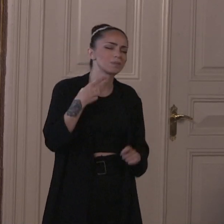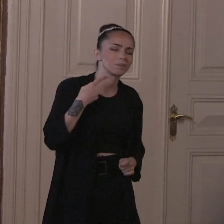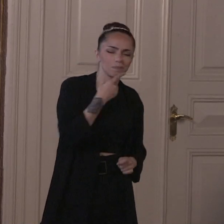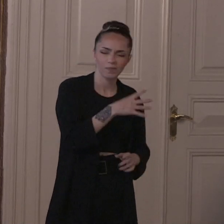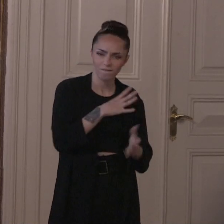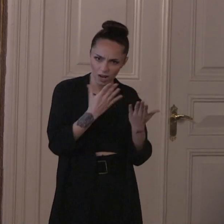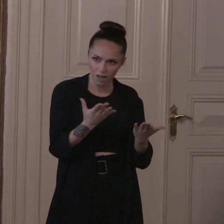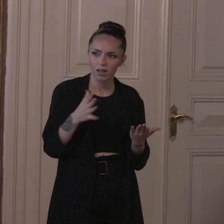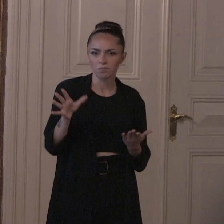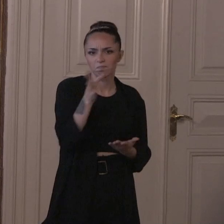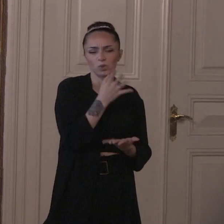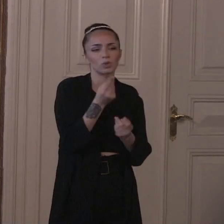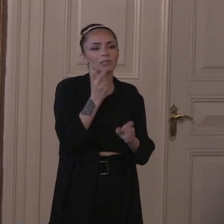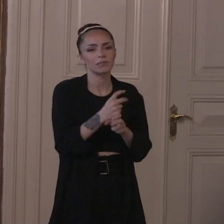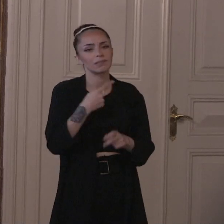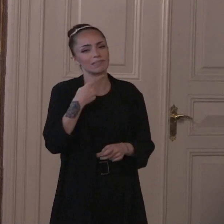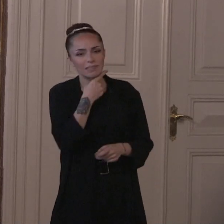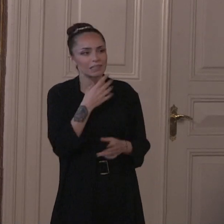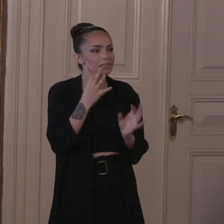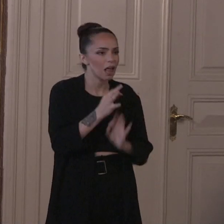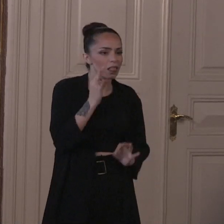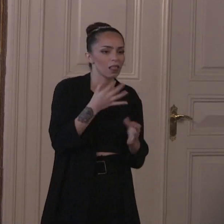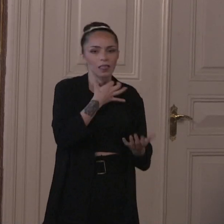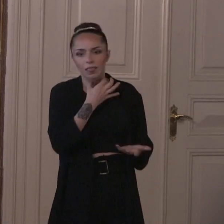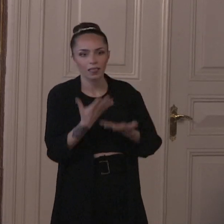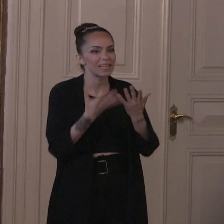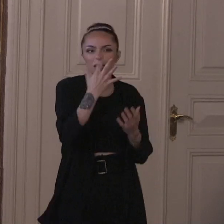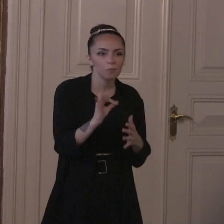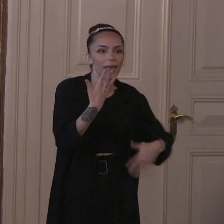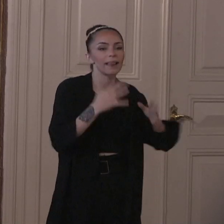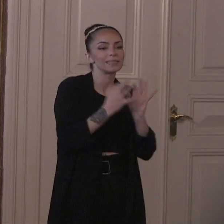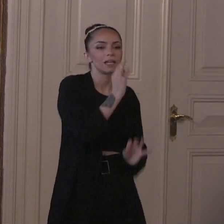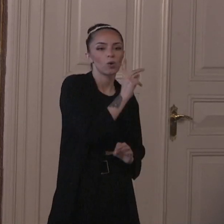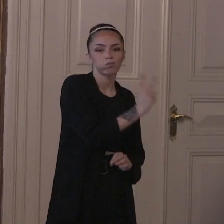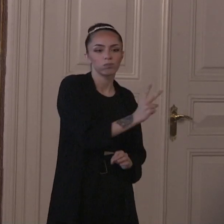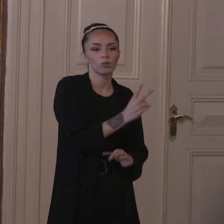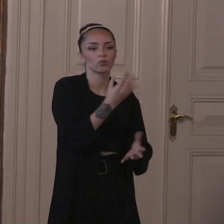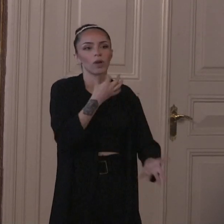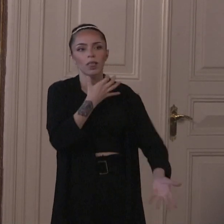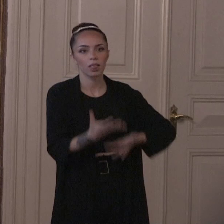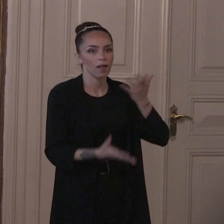zaman kriz anlarında engelli kişiler gibi savunmasız durumdaki kişiler en çok dışlanan ve geride bırakılan